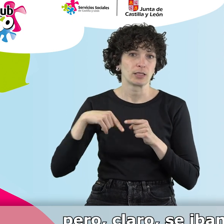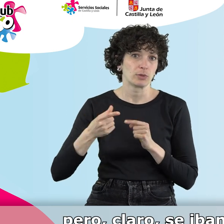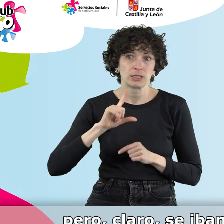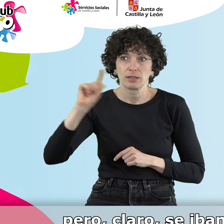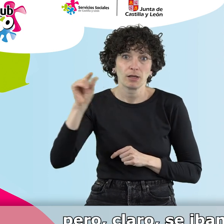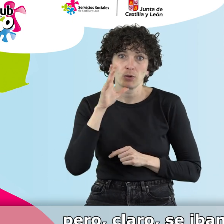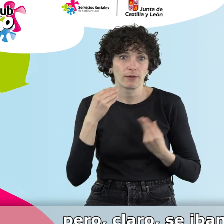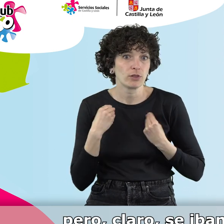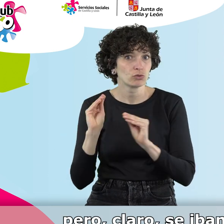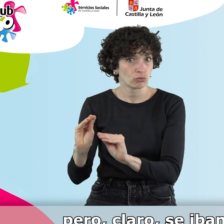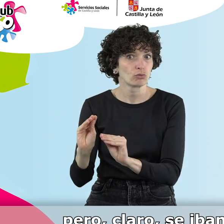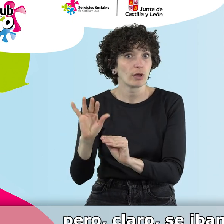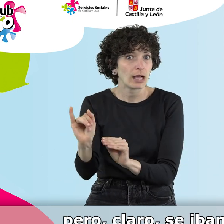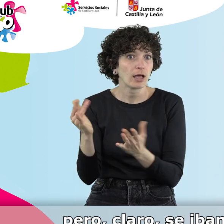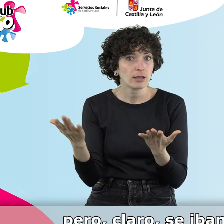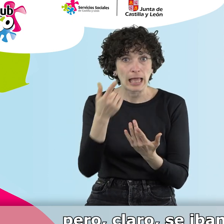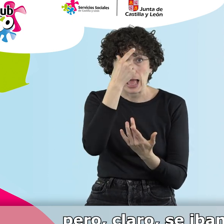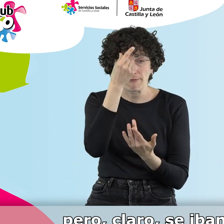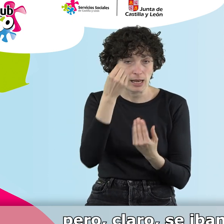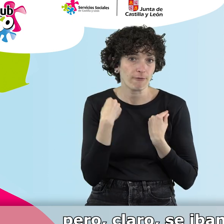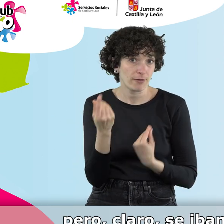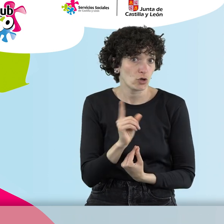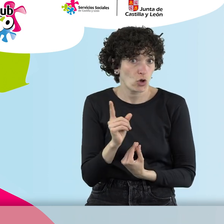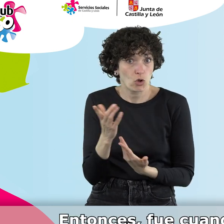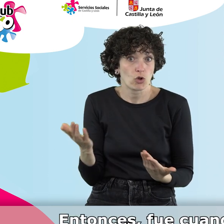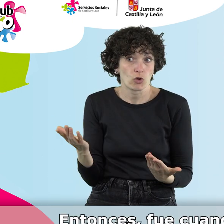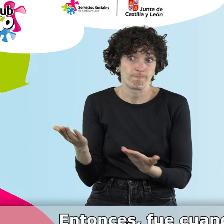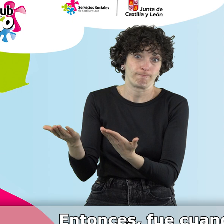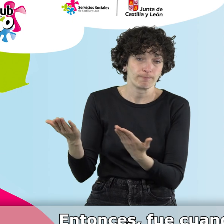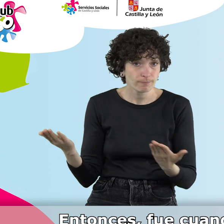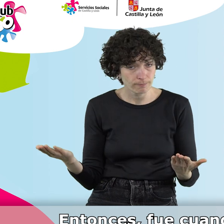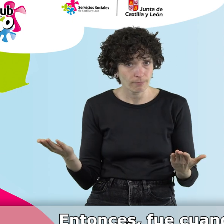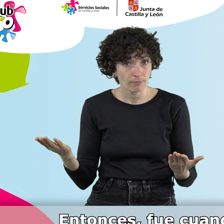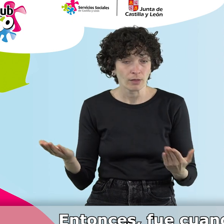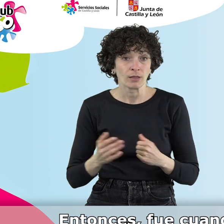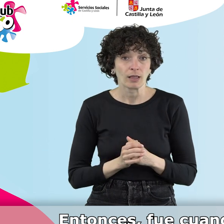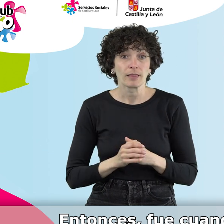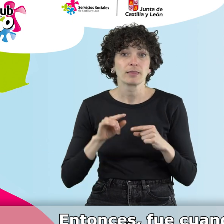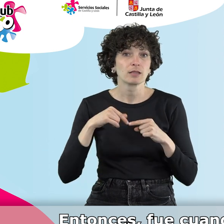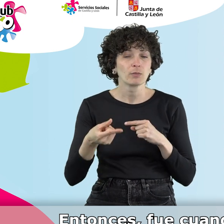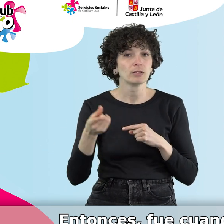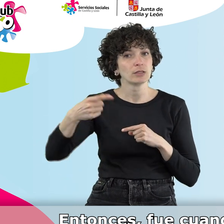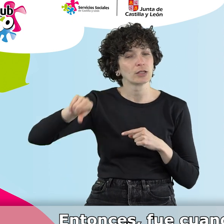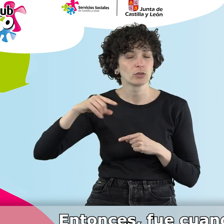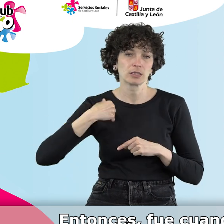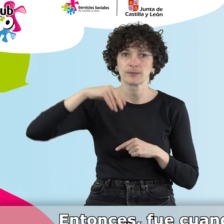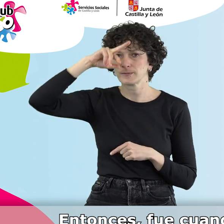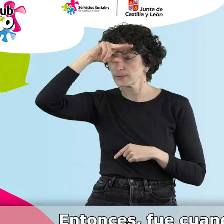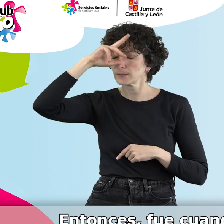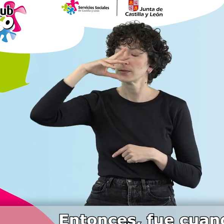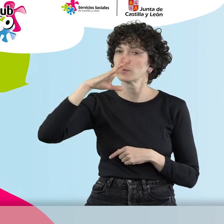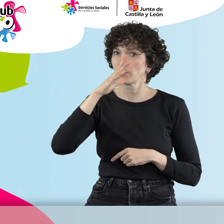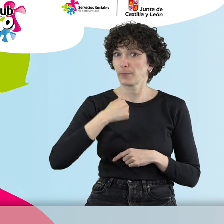iban, tenían su vida, ellos viven, no viven en Ávila, y entonces fue cuando empezaron ya a preocuparse por